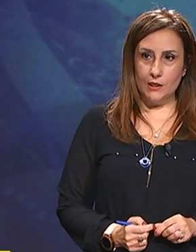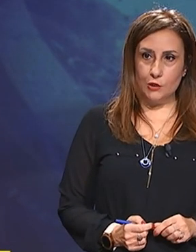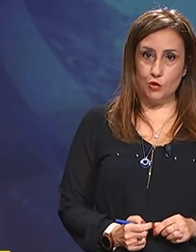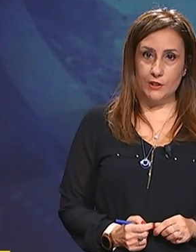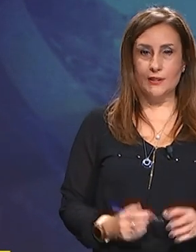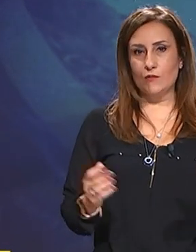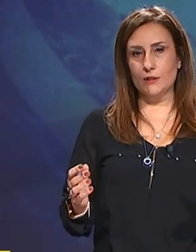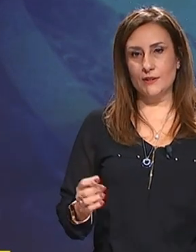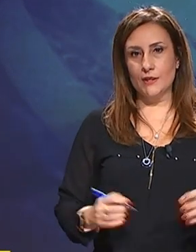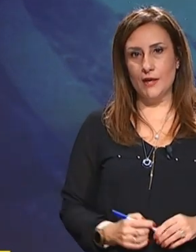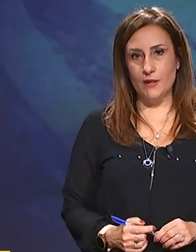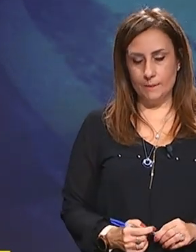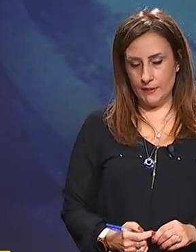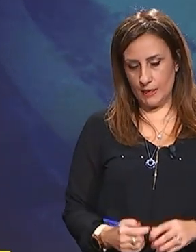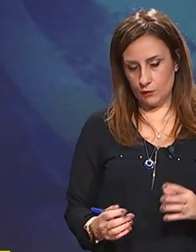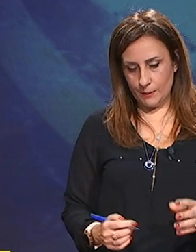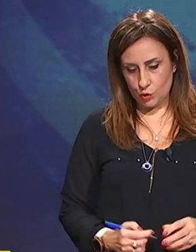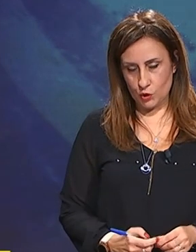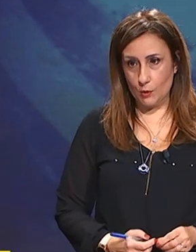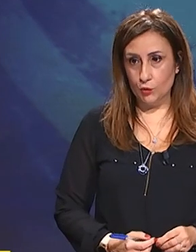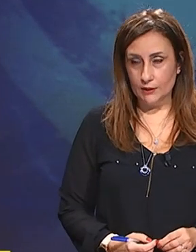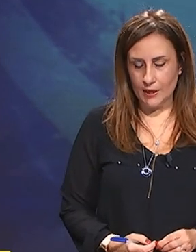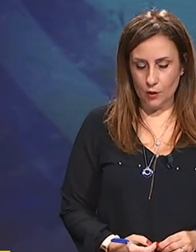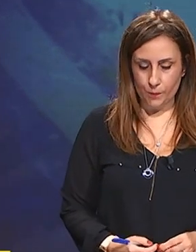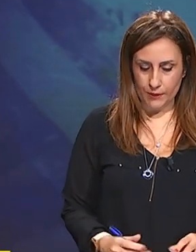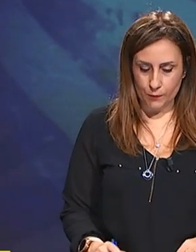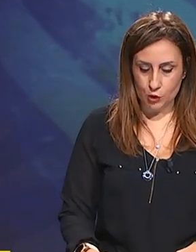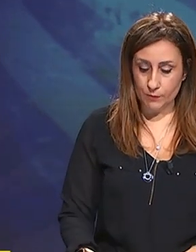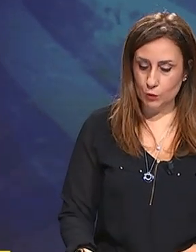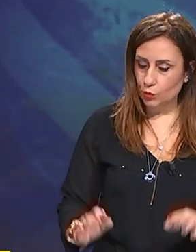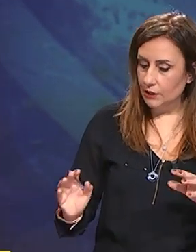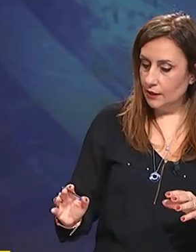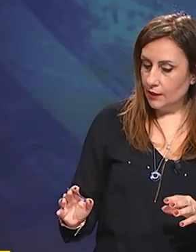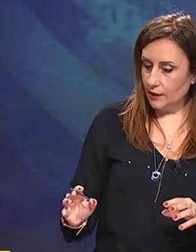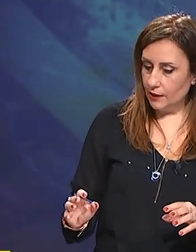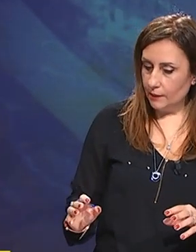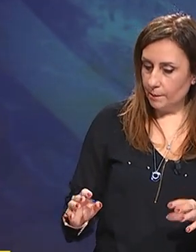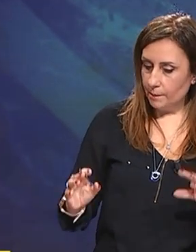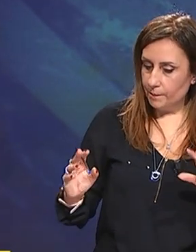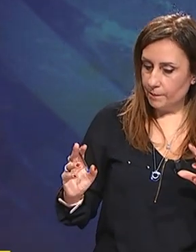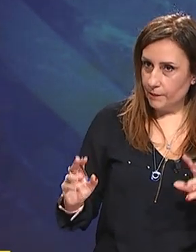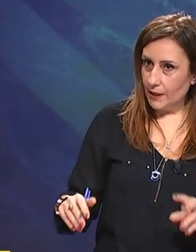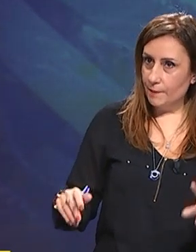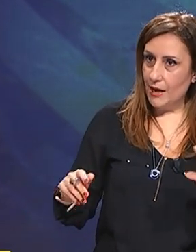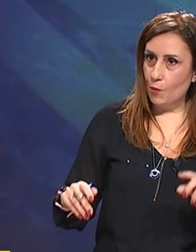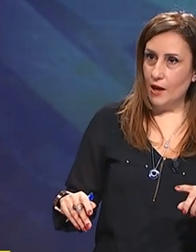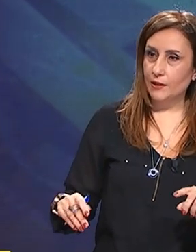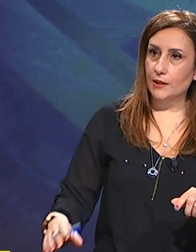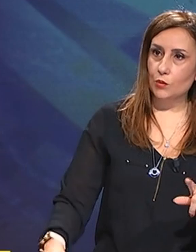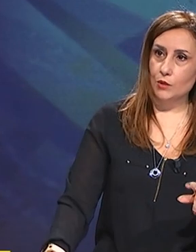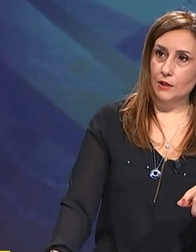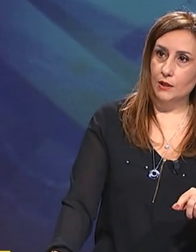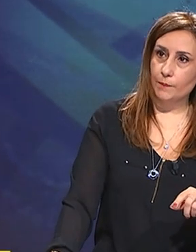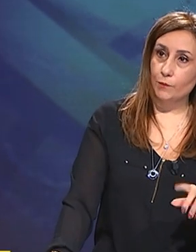che il sottosegretario evidentemente è impegnato, vediamo se riusciamo a contattarlo per i prossimi minuti e abbiamo